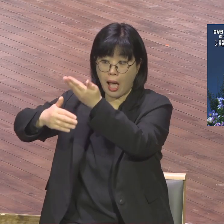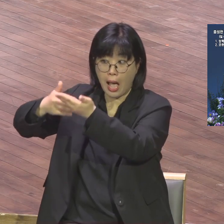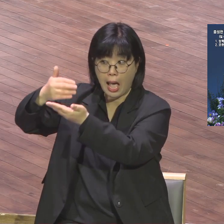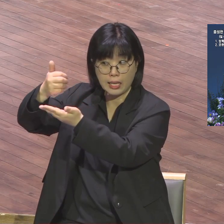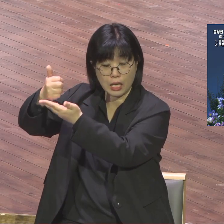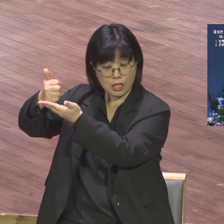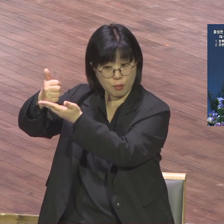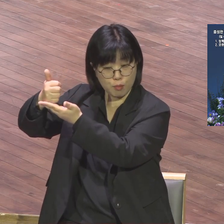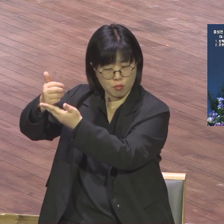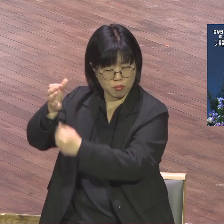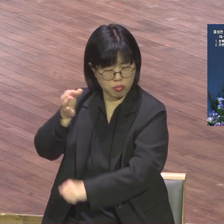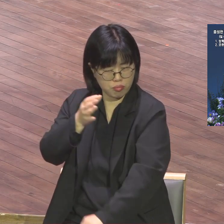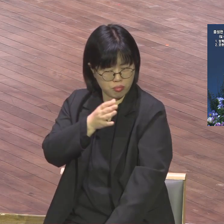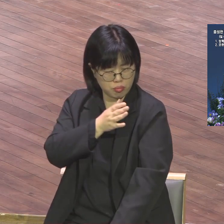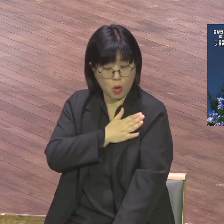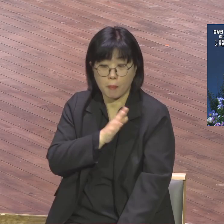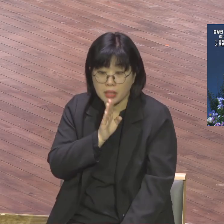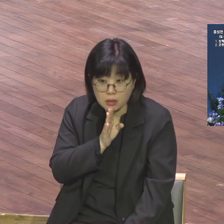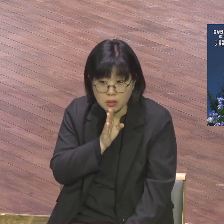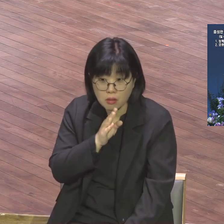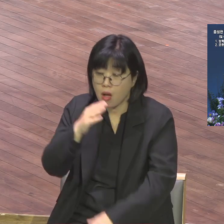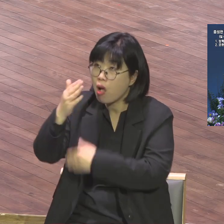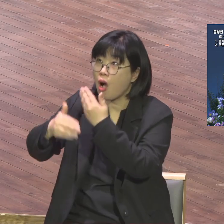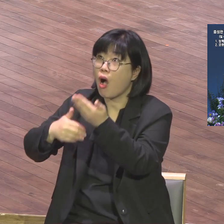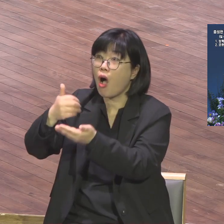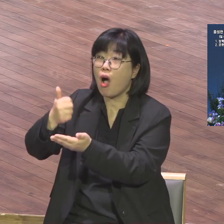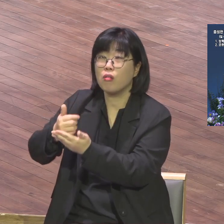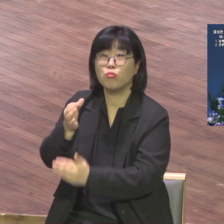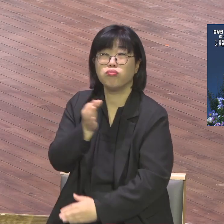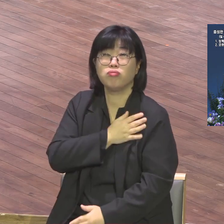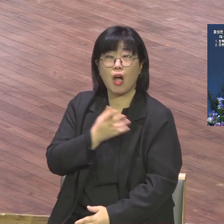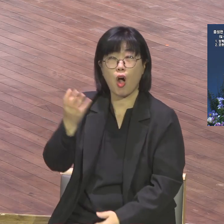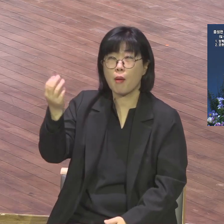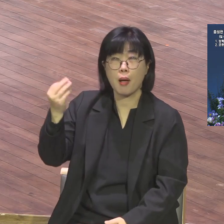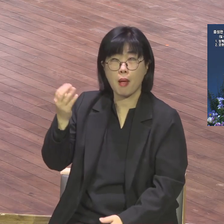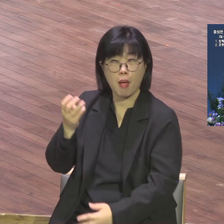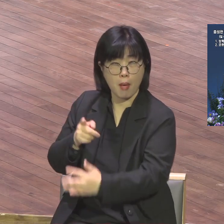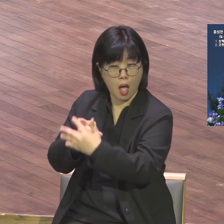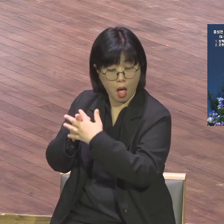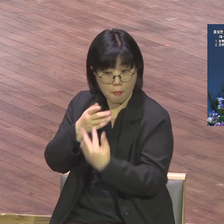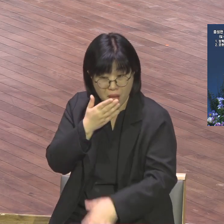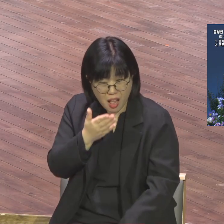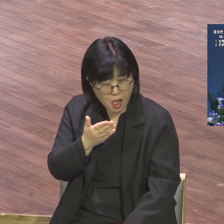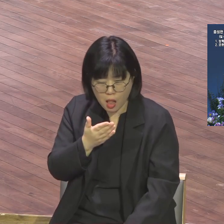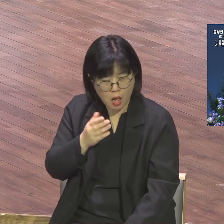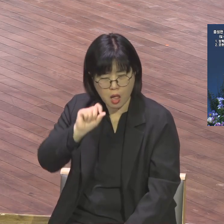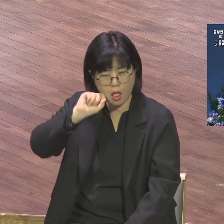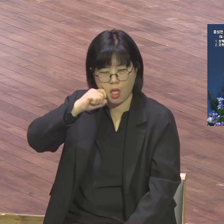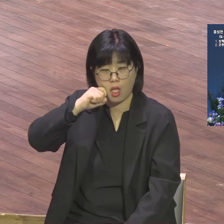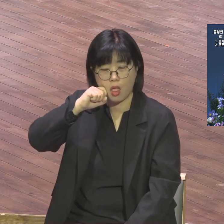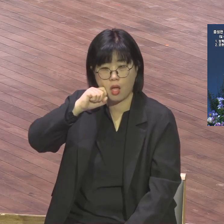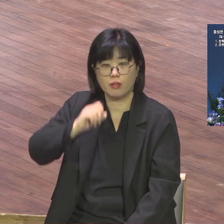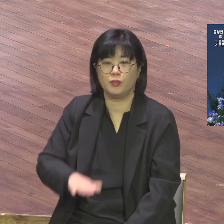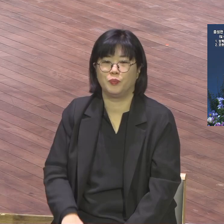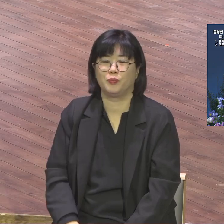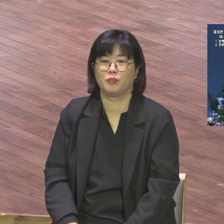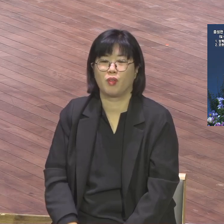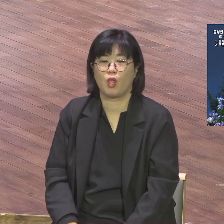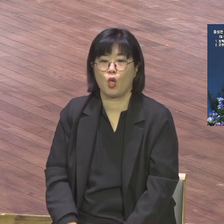수 없어요. 하나님의 부요를 측량할 수 없다. 전도자 디엘 무디